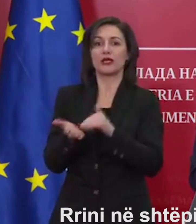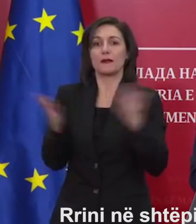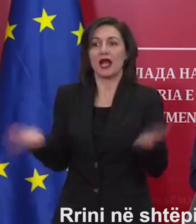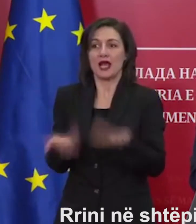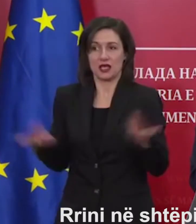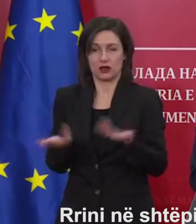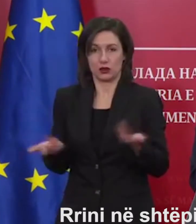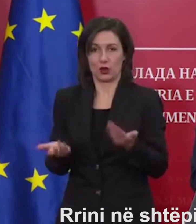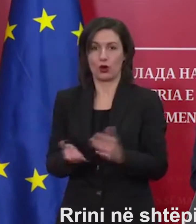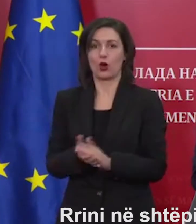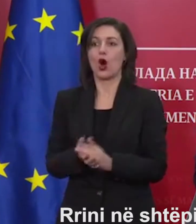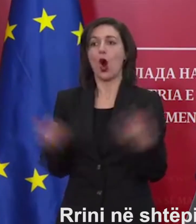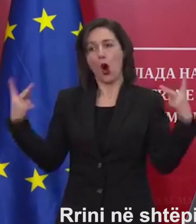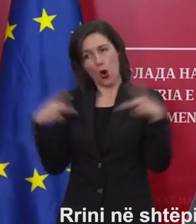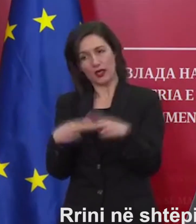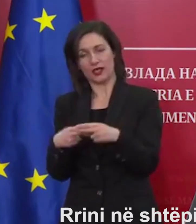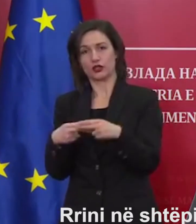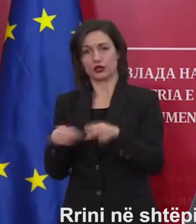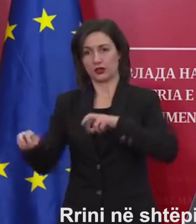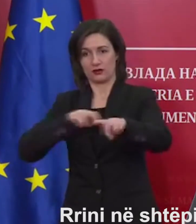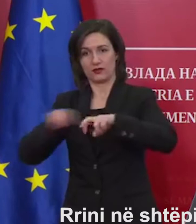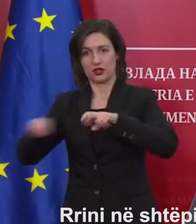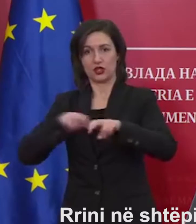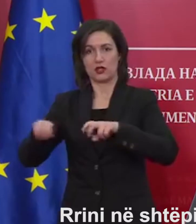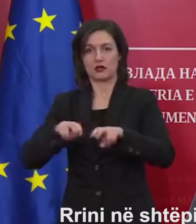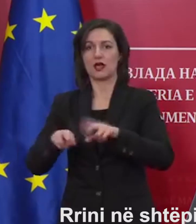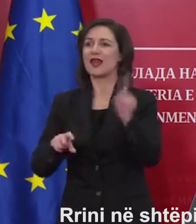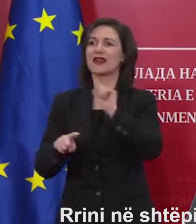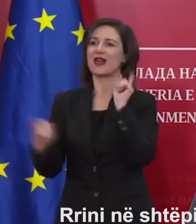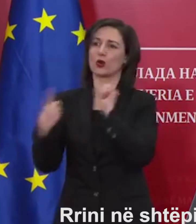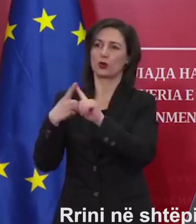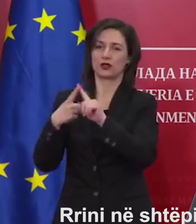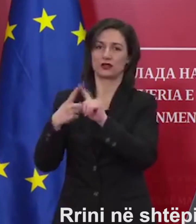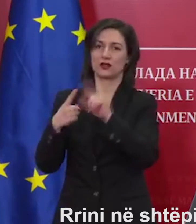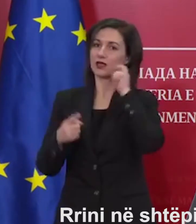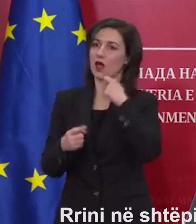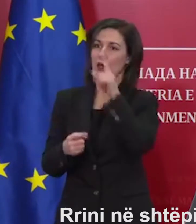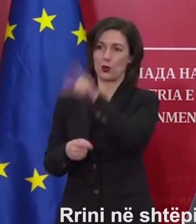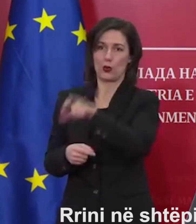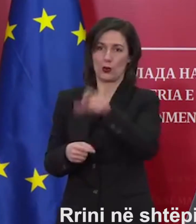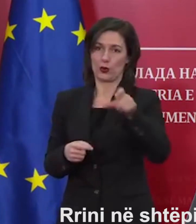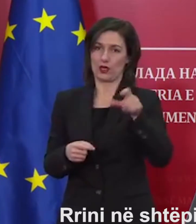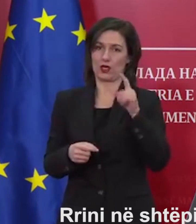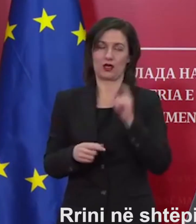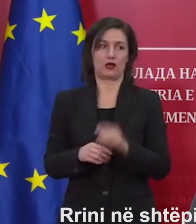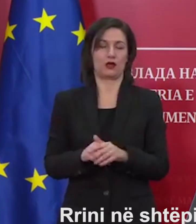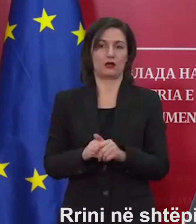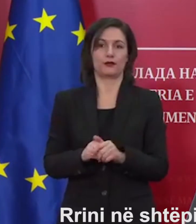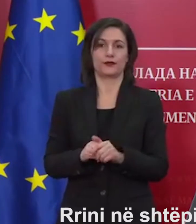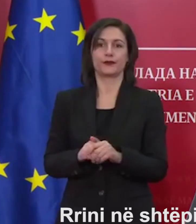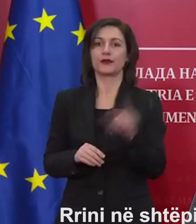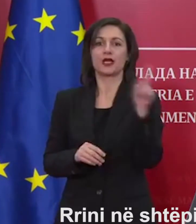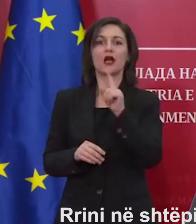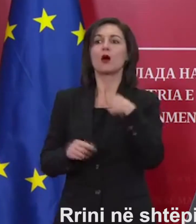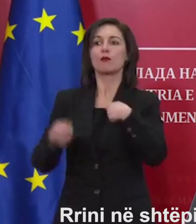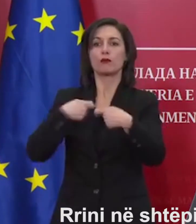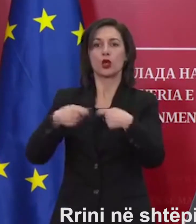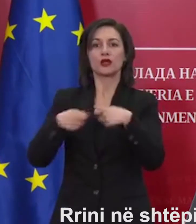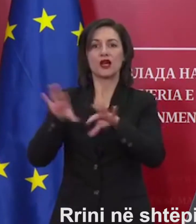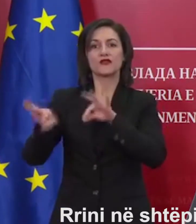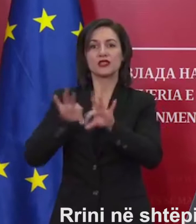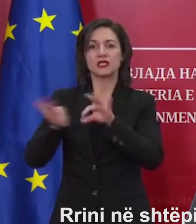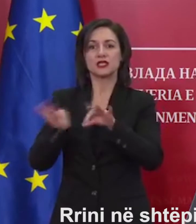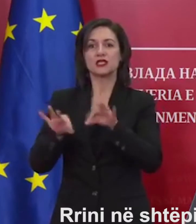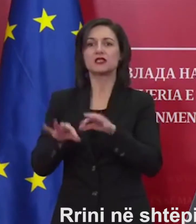го движењето, не контактирајте многу со луѓето, не се задржувајте во маркетите,